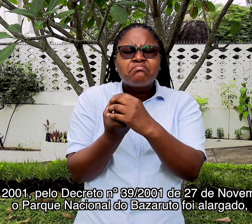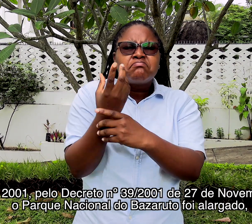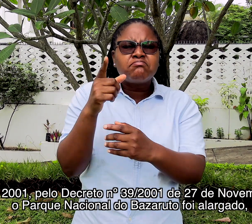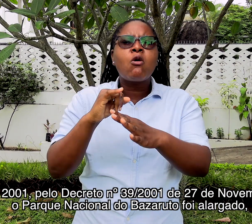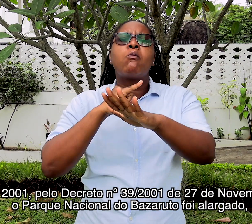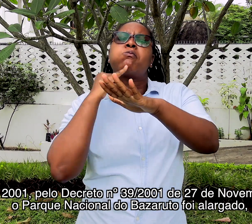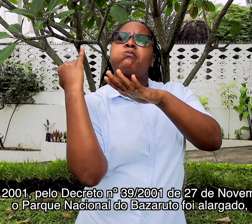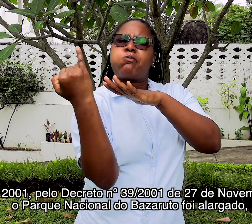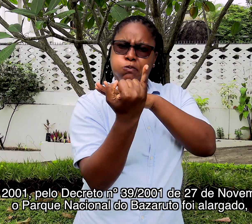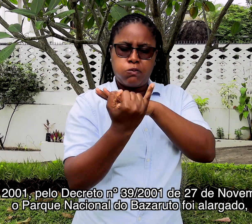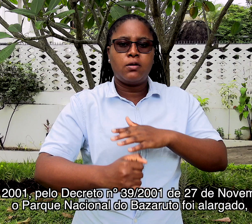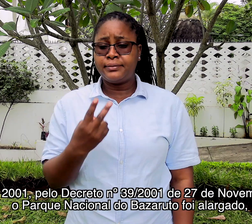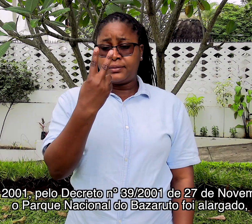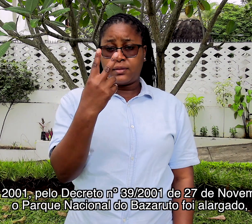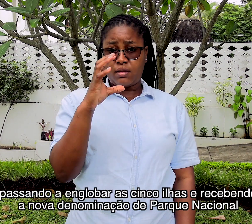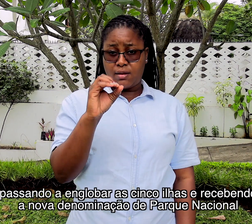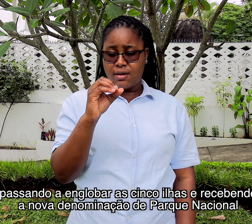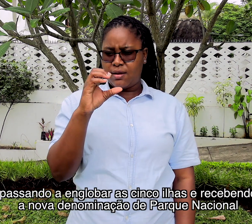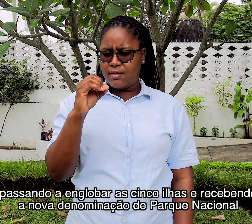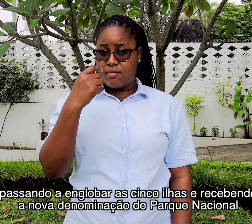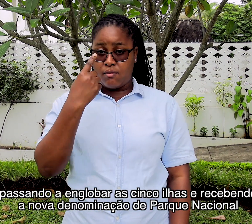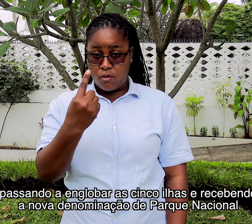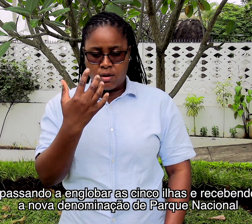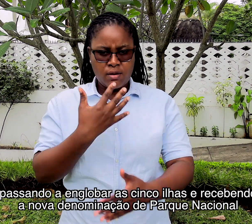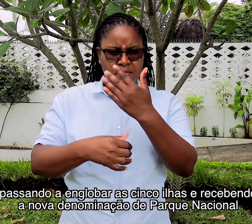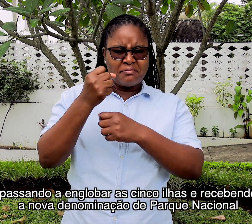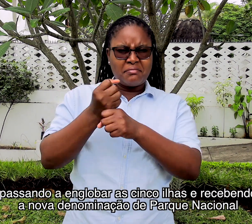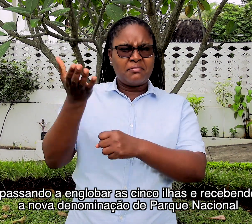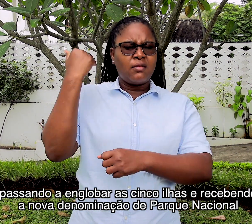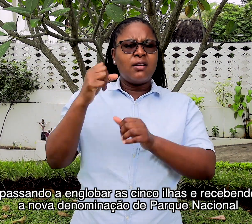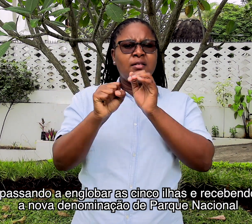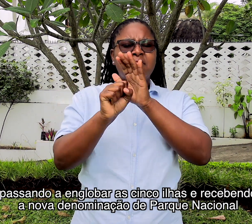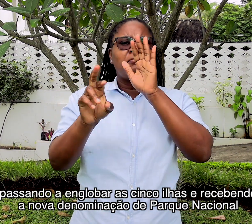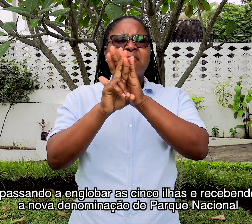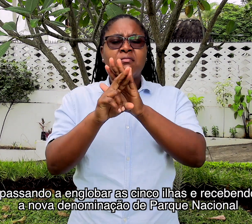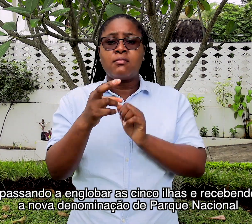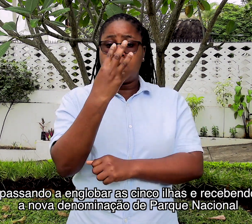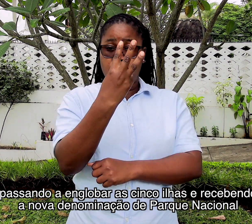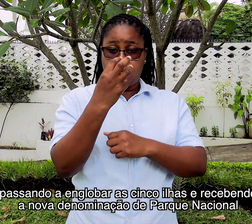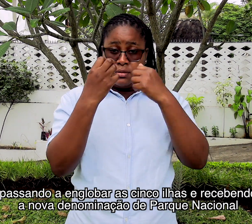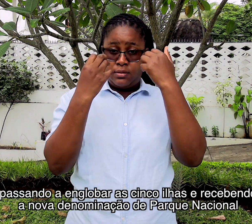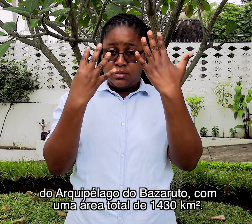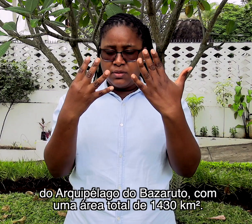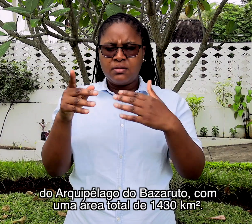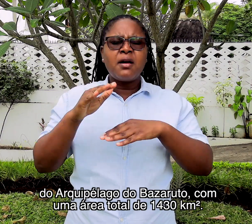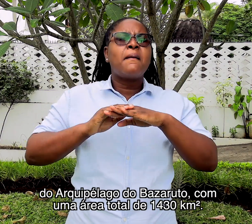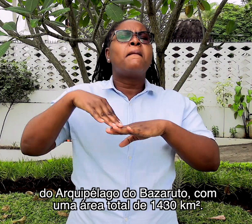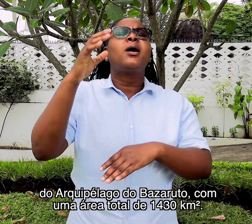o Parque Nacional de Bazaruto foi alargado, passando a englobar as cinco ilhas e recebendo a nova denominação Parque Nacional do